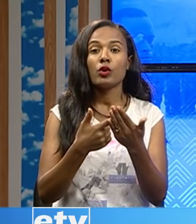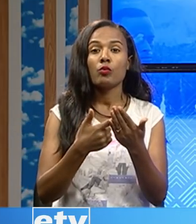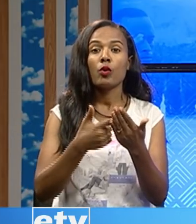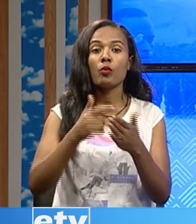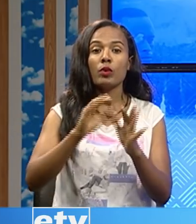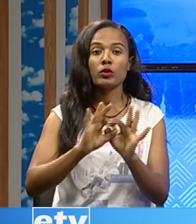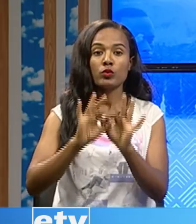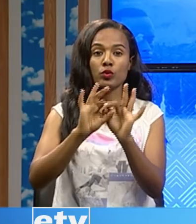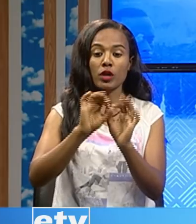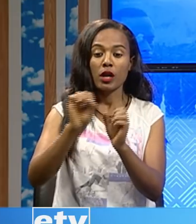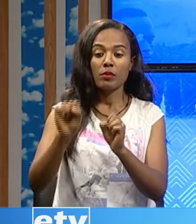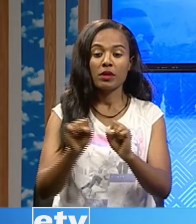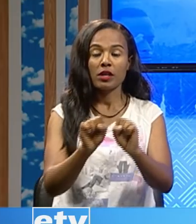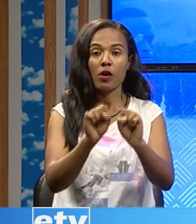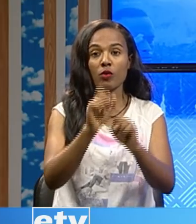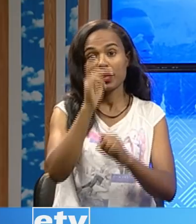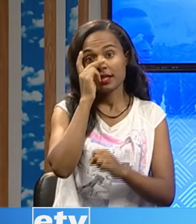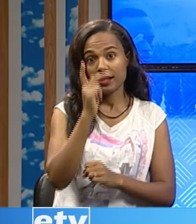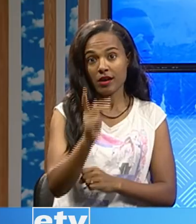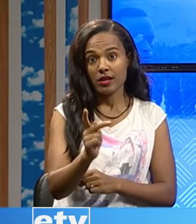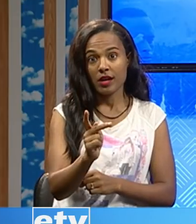በሶሻል ሚዲያውም ላይ ይህንኑ ነው የምታየው።